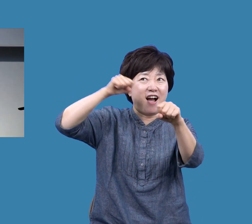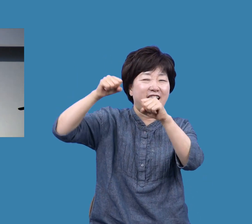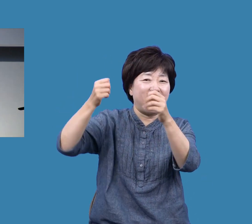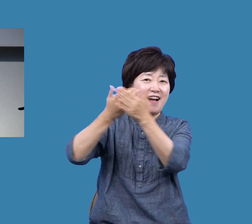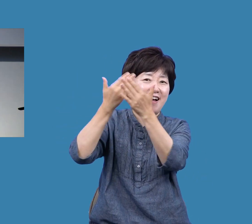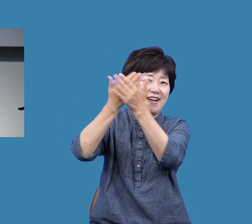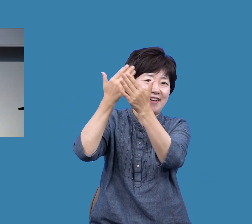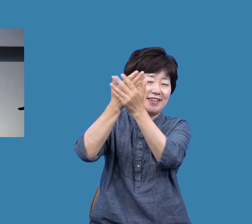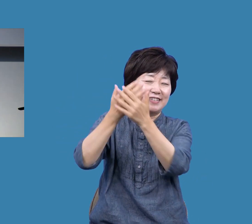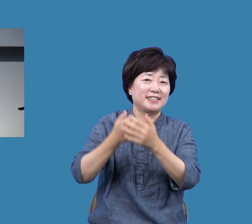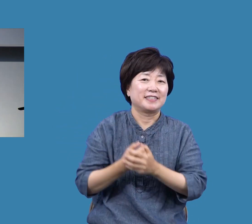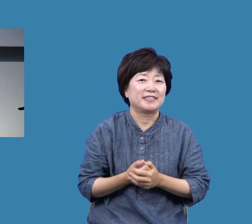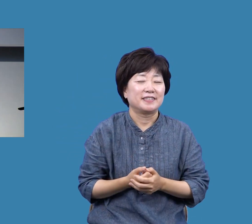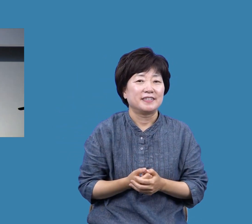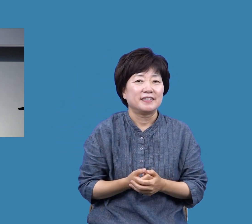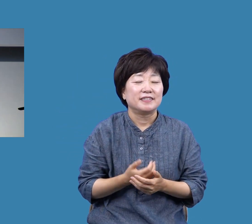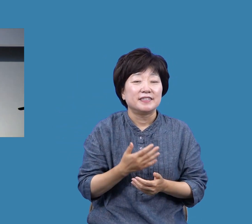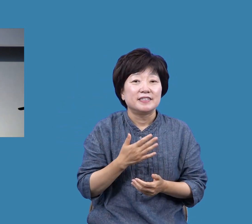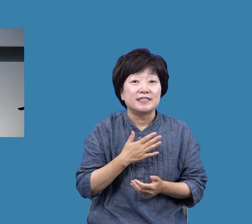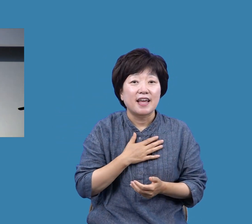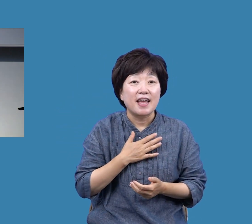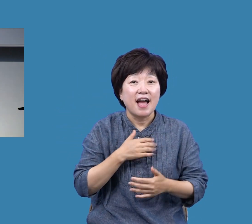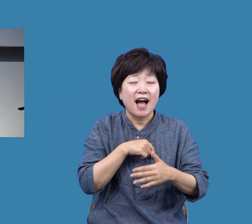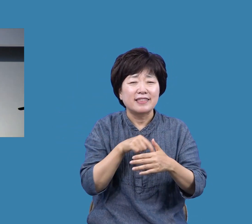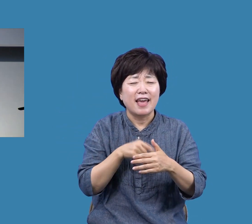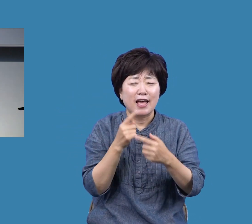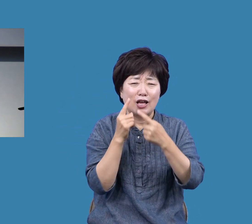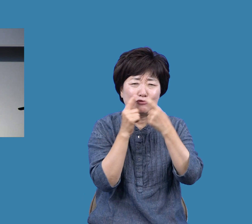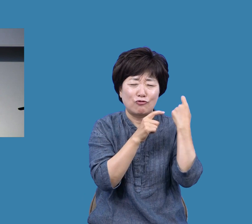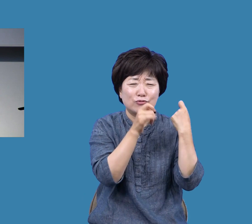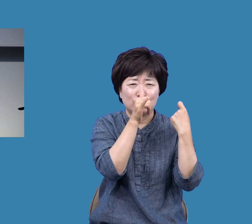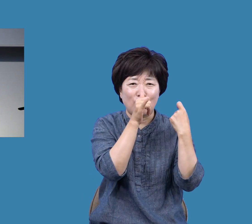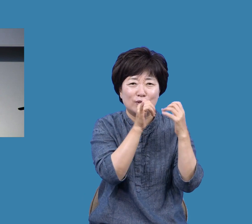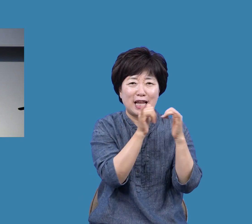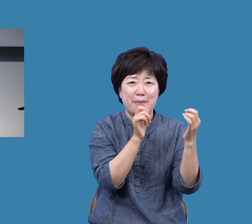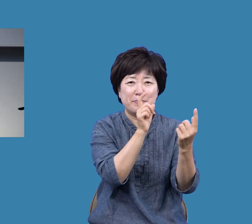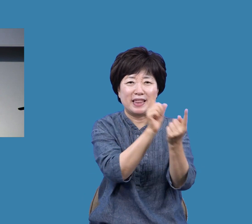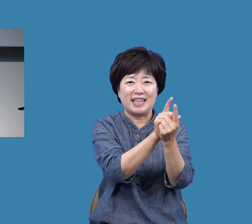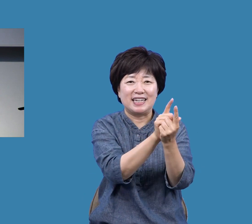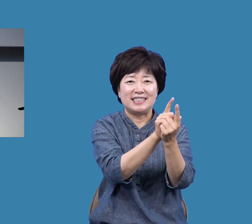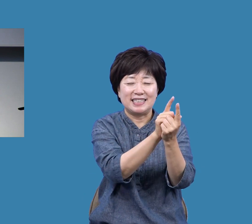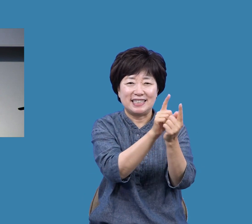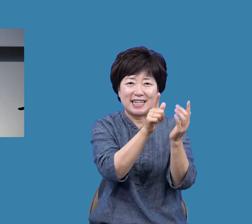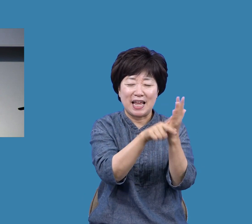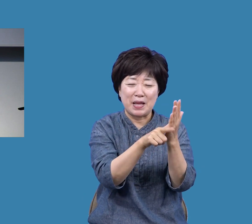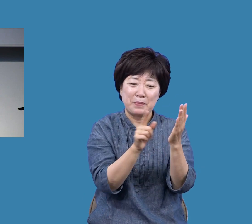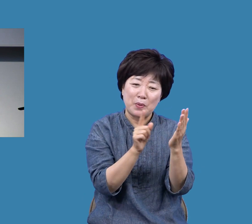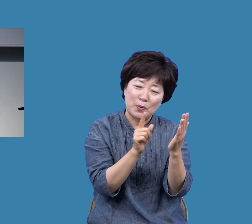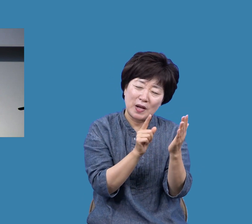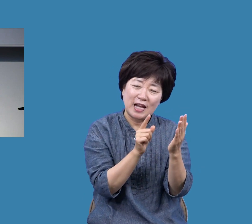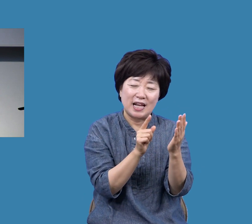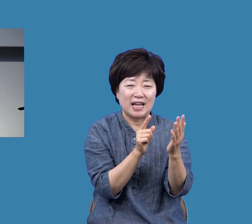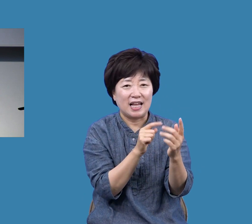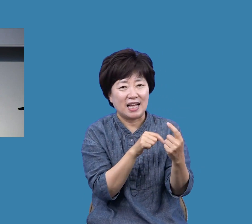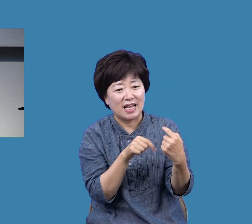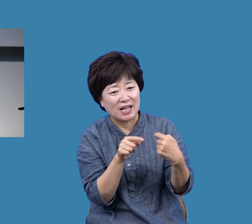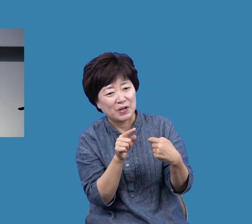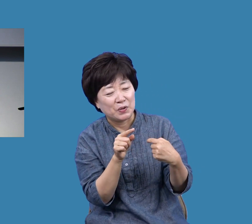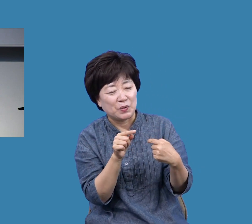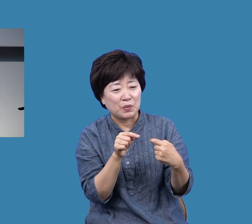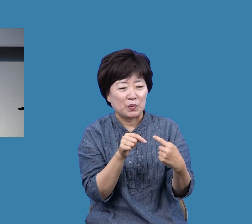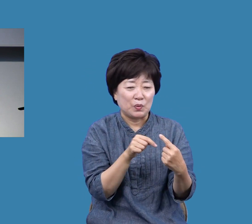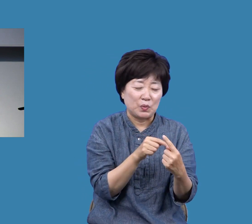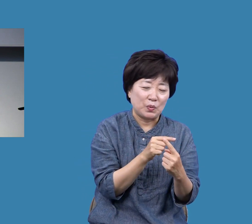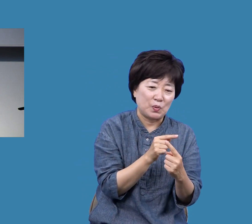제 안에도 이런 이제 그 유혹들이 있습니다. 사람을 만날 때 뭔가 이렇게 가려서 얘기해야 될